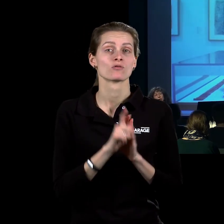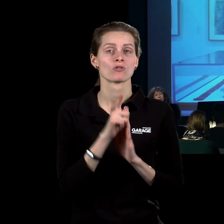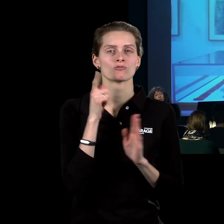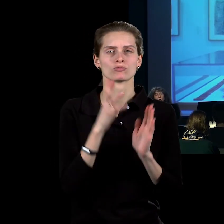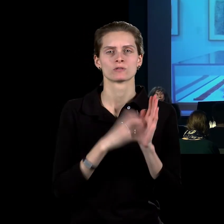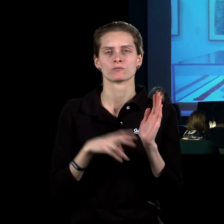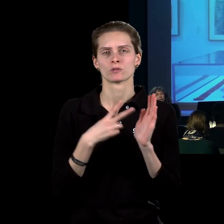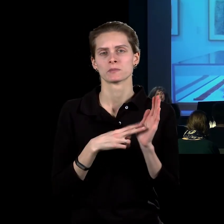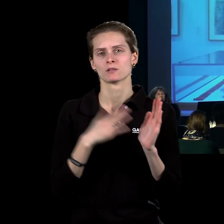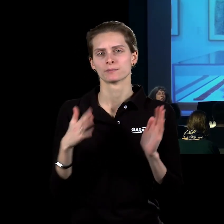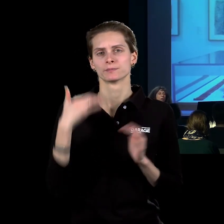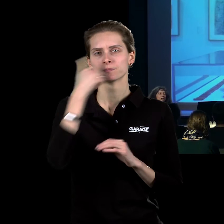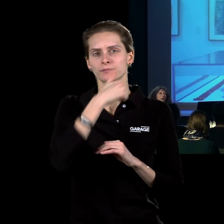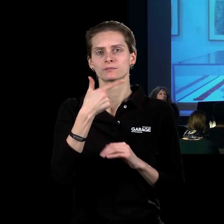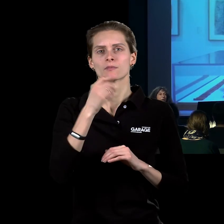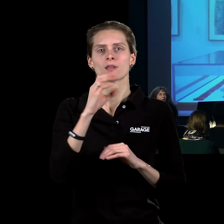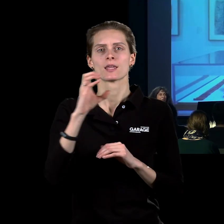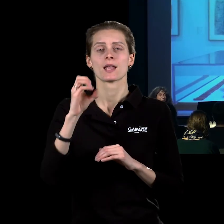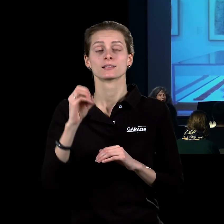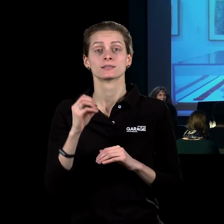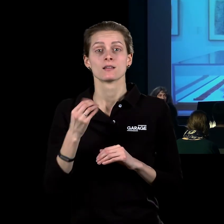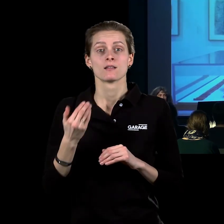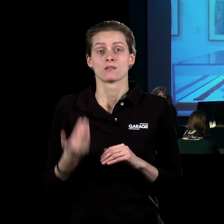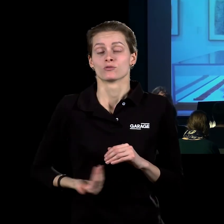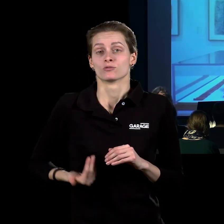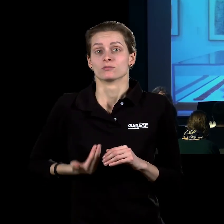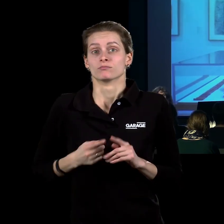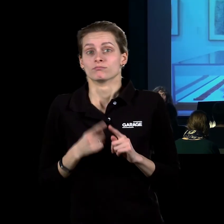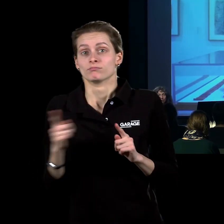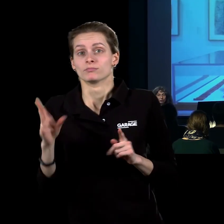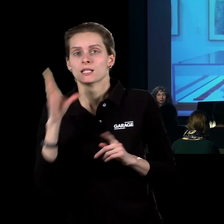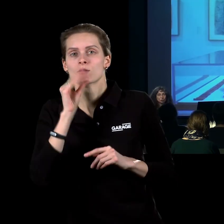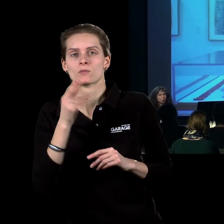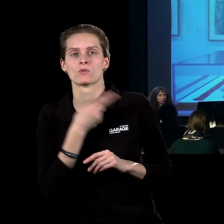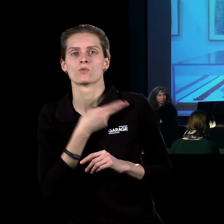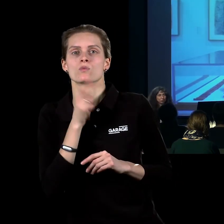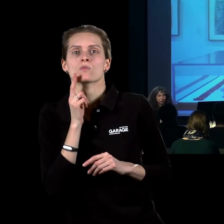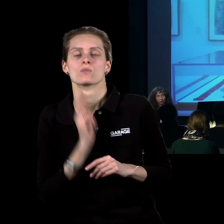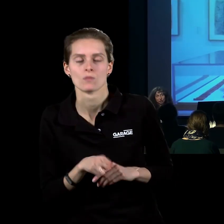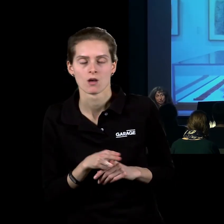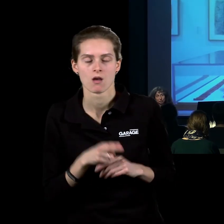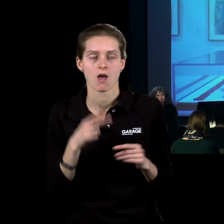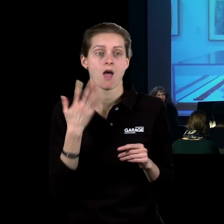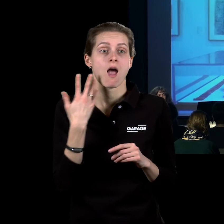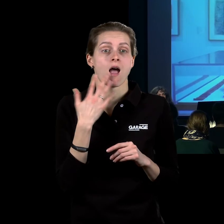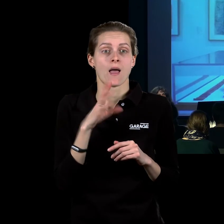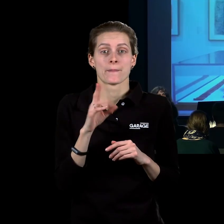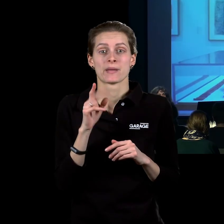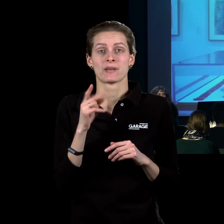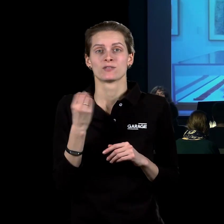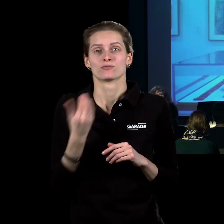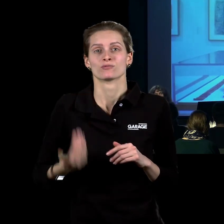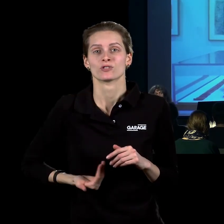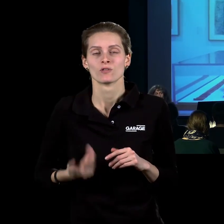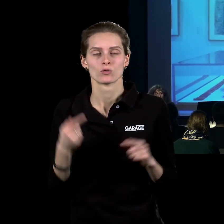к началу 70-х годов, и Гессе просто не доживает до того времени, когда ее точно бы провозгласили феминистской